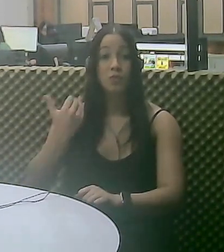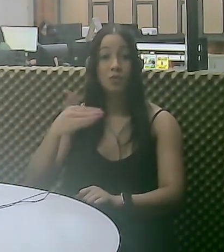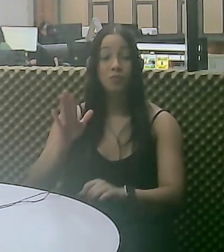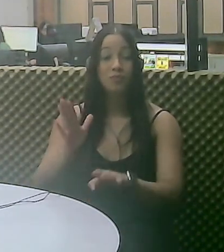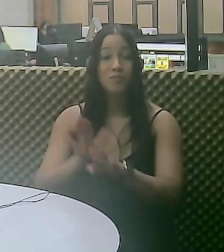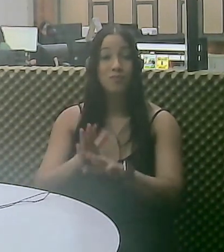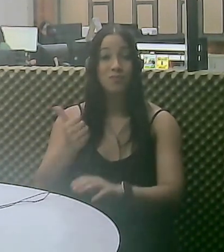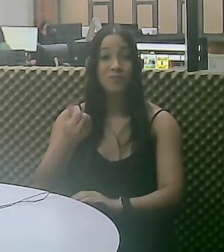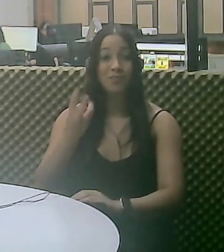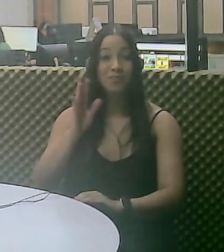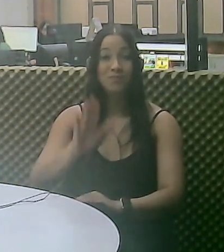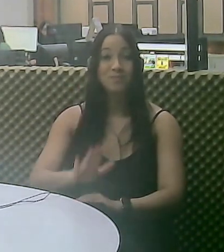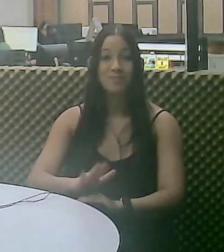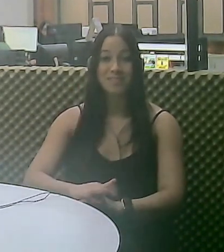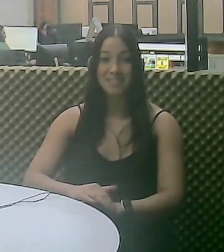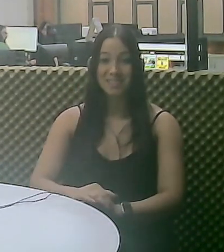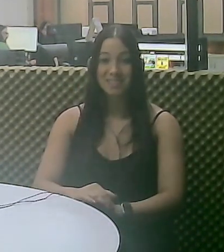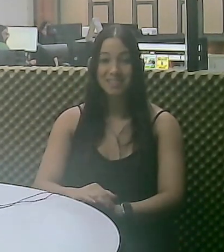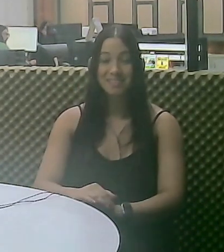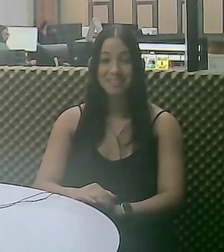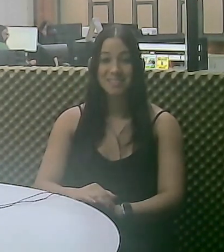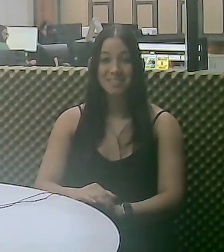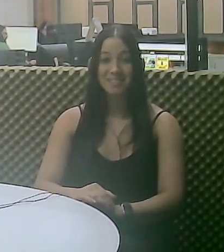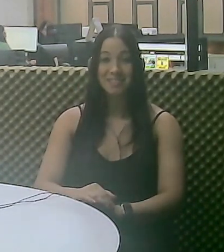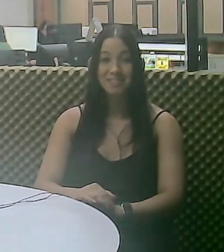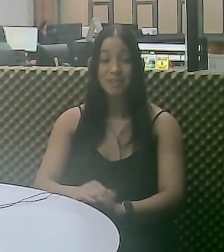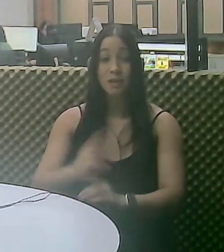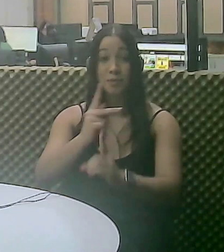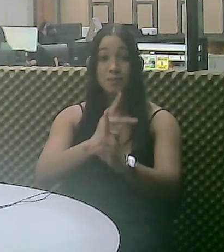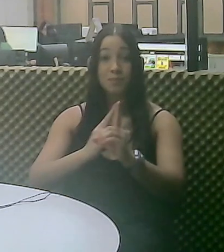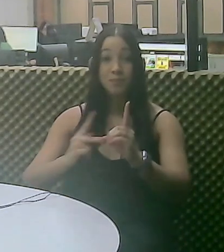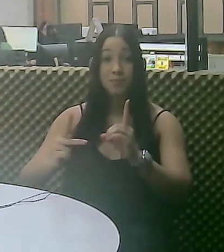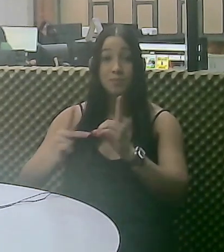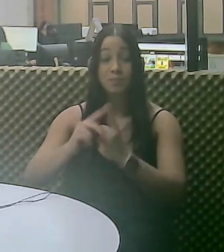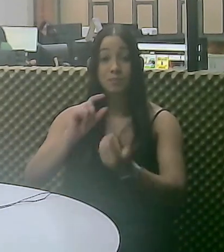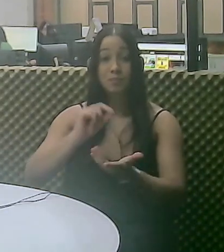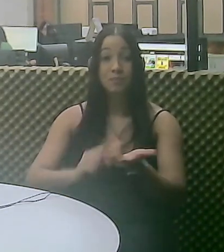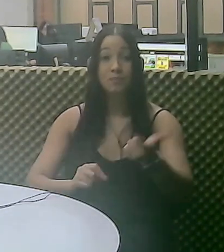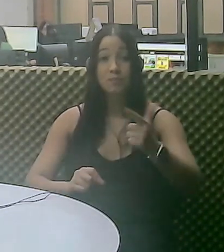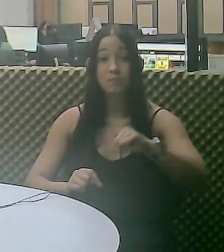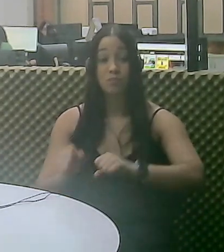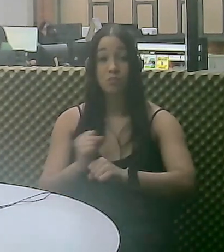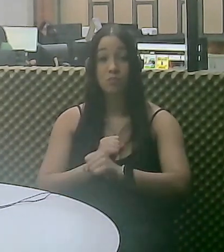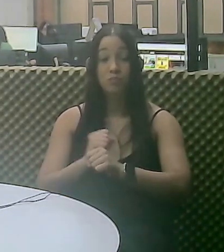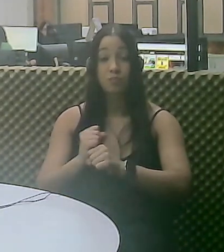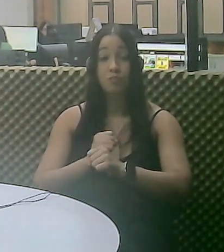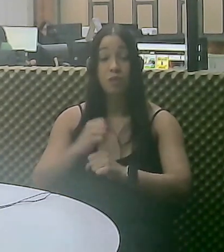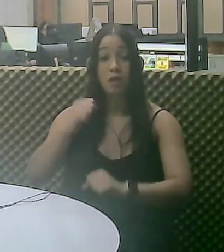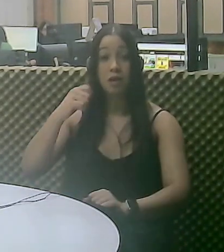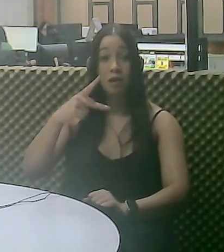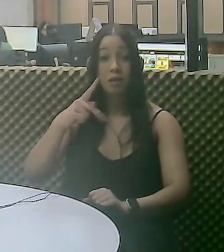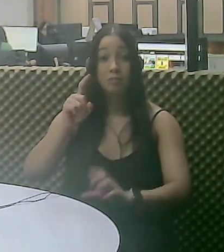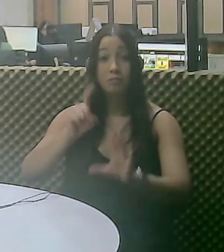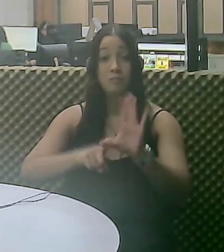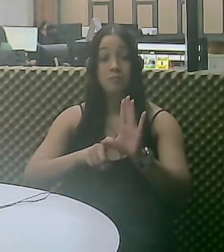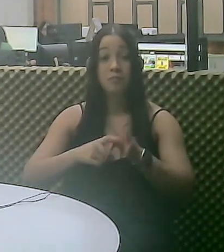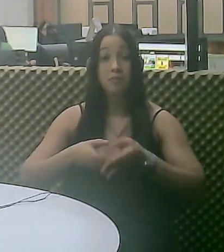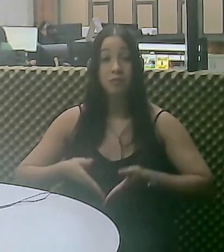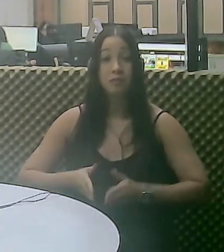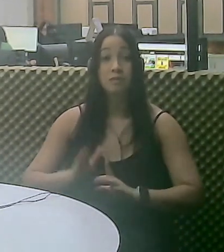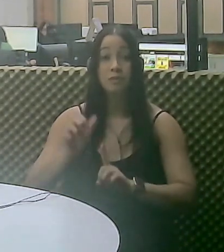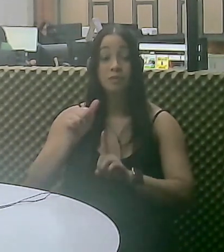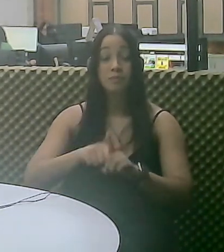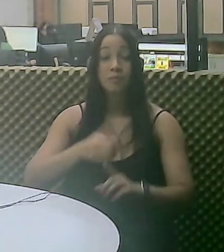à 1 da tarde. E o IPREMO segue com o recadastramento anual para os aposentados e